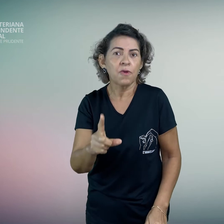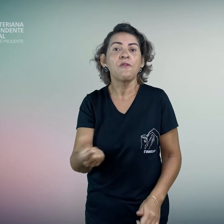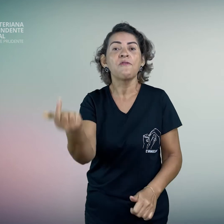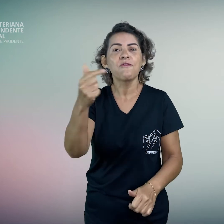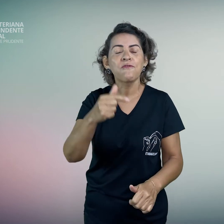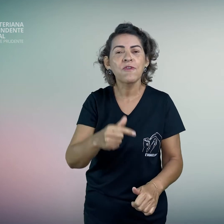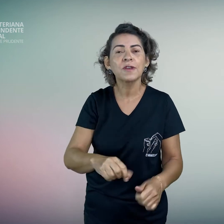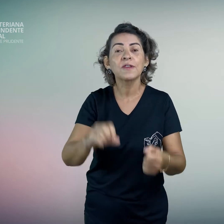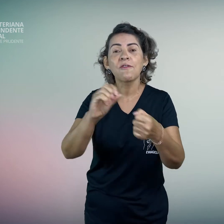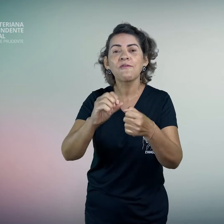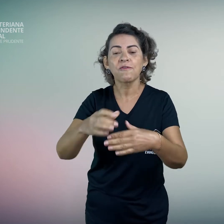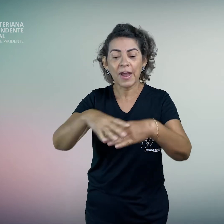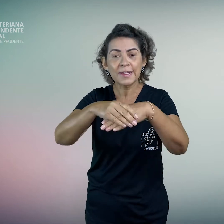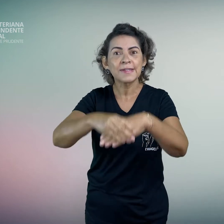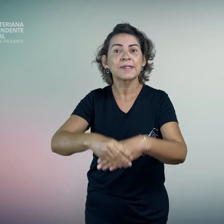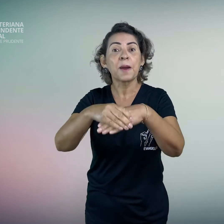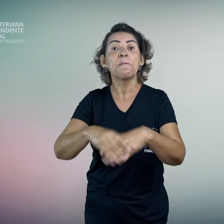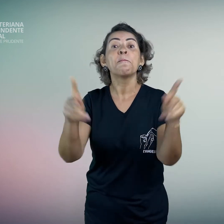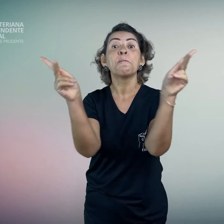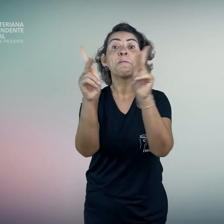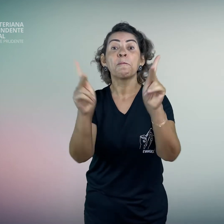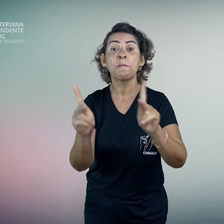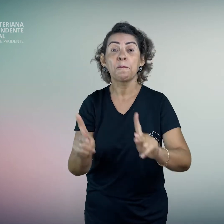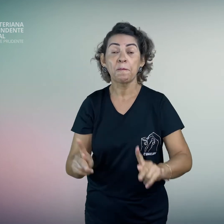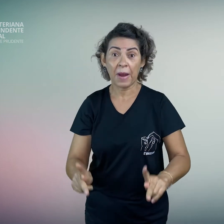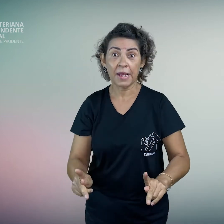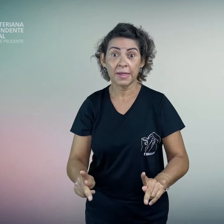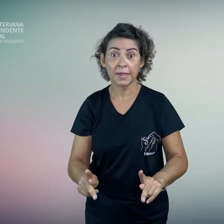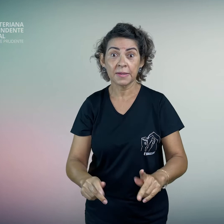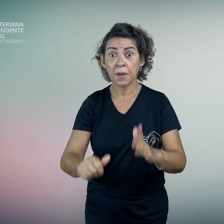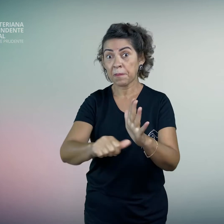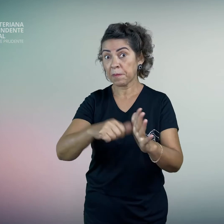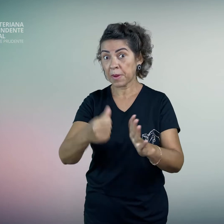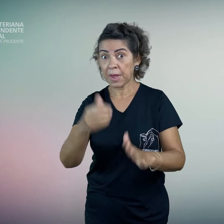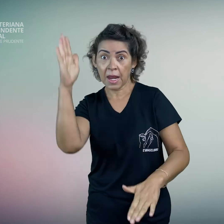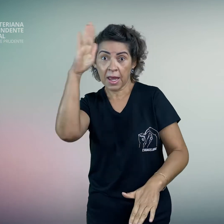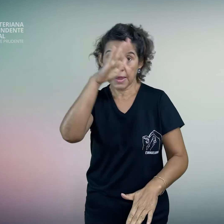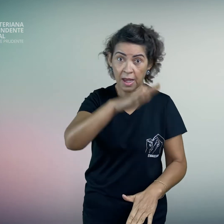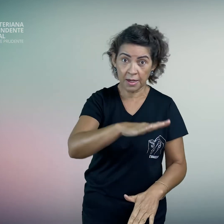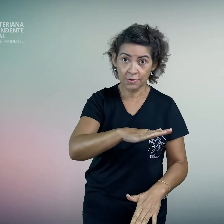Apaziguem a sua ira antes que o sol se ponha e não deem lugar ao diabo.